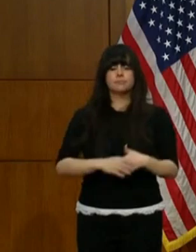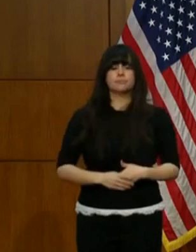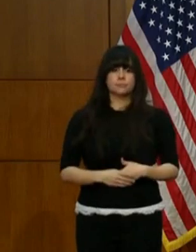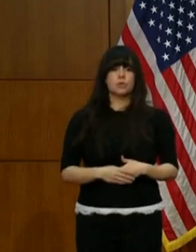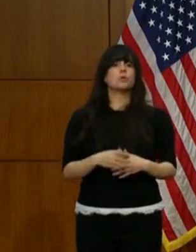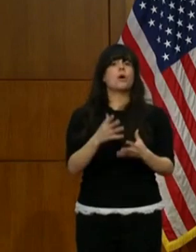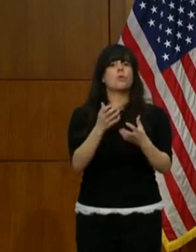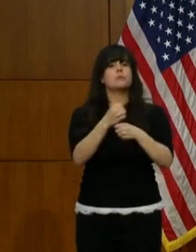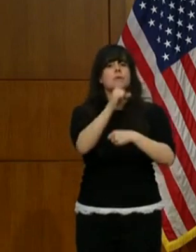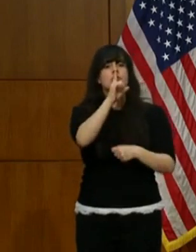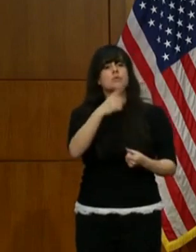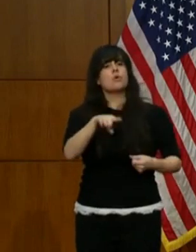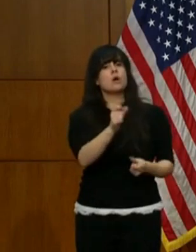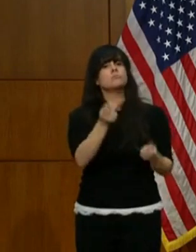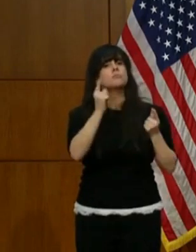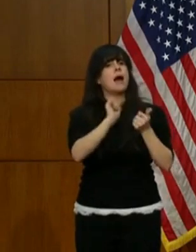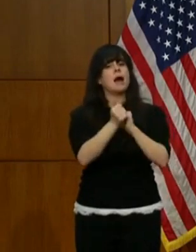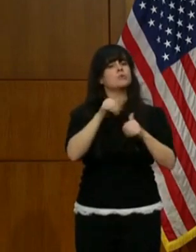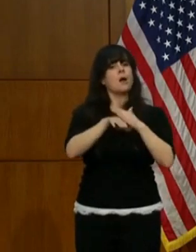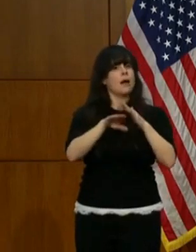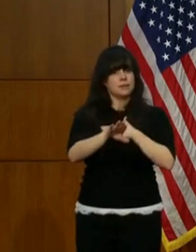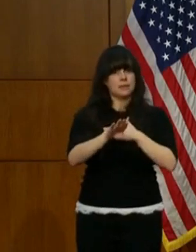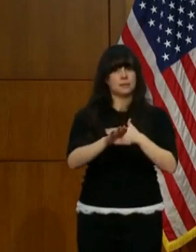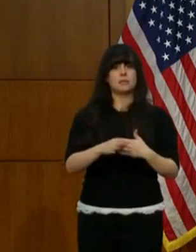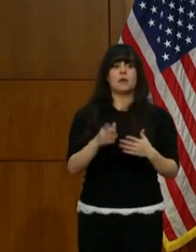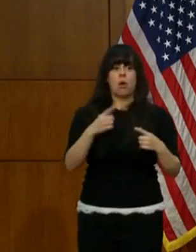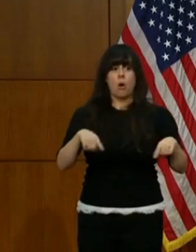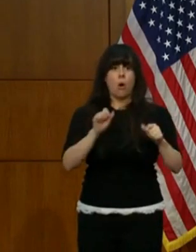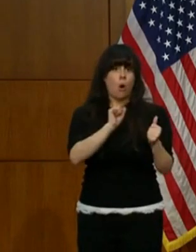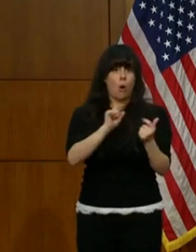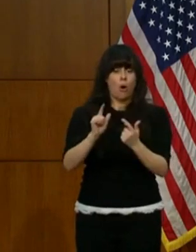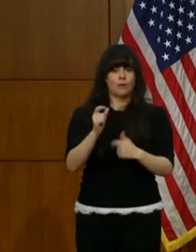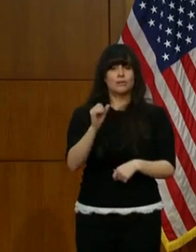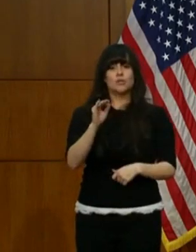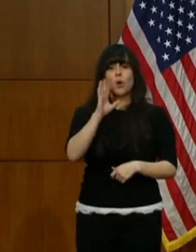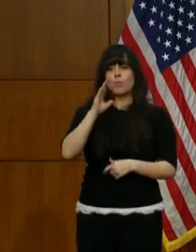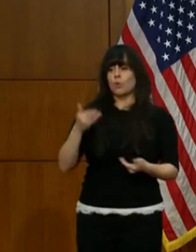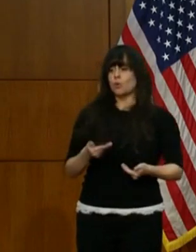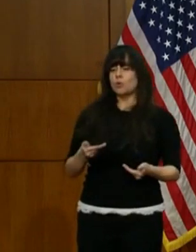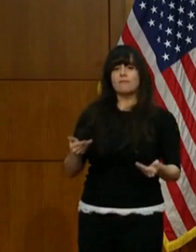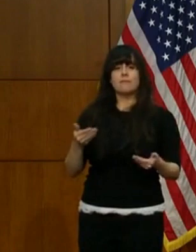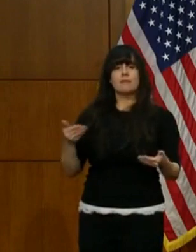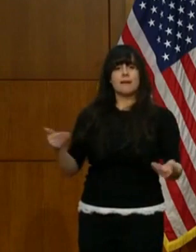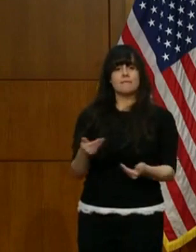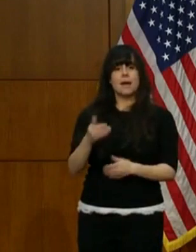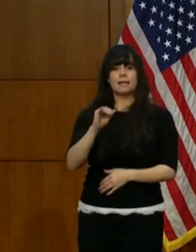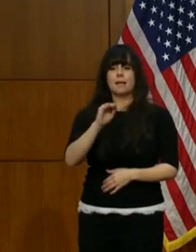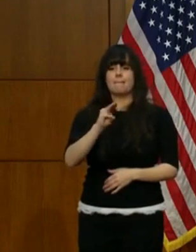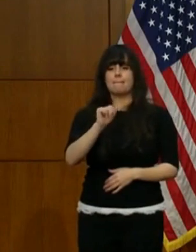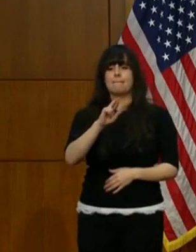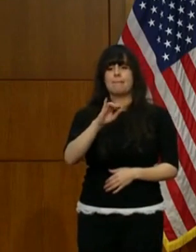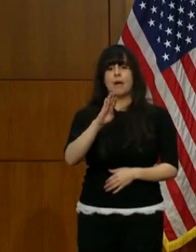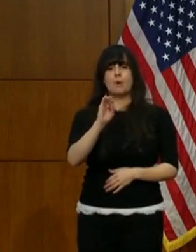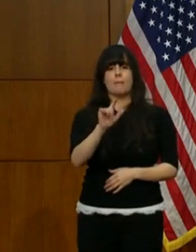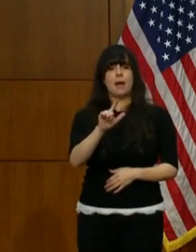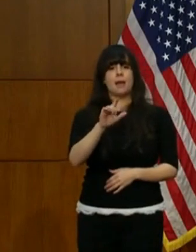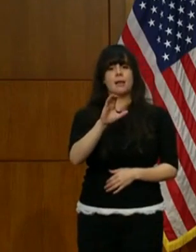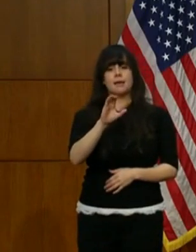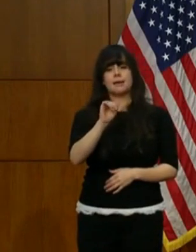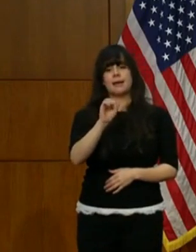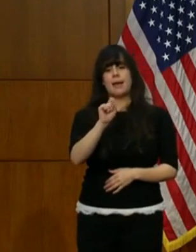I'd like to invite our Director of Latino Outreach, Maribel Constaneda, up to deliver this message in